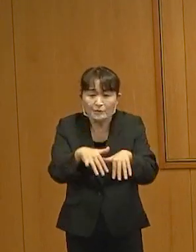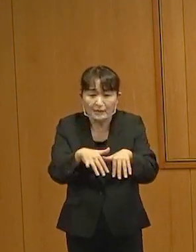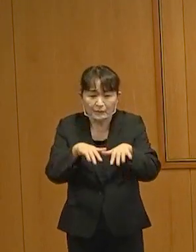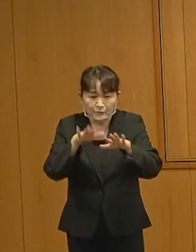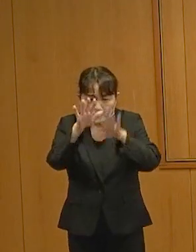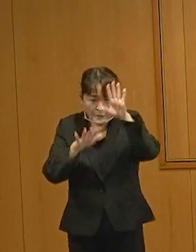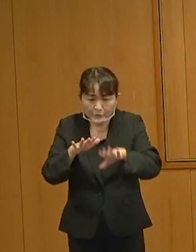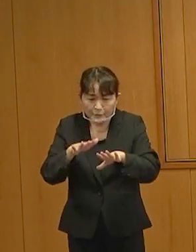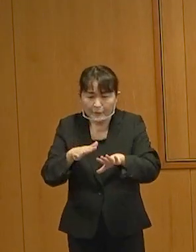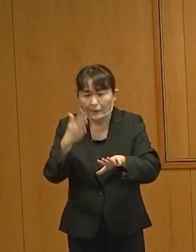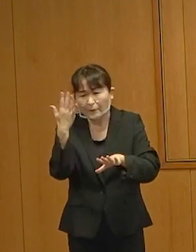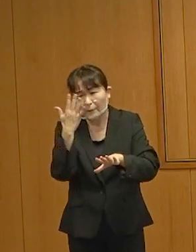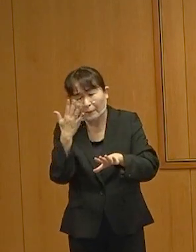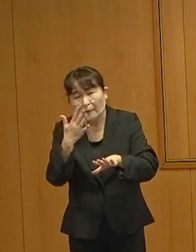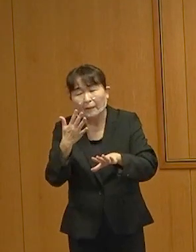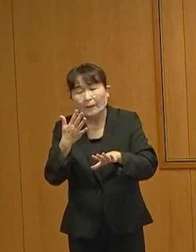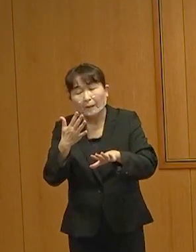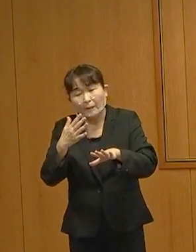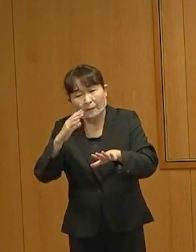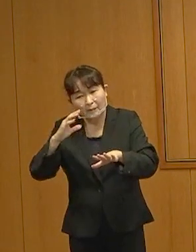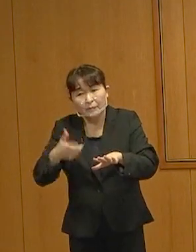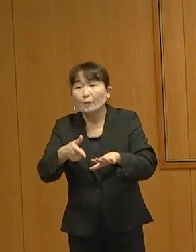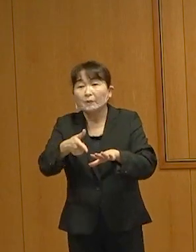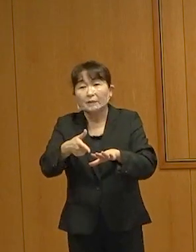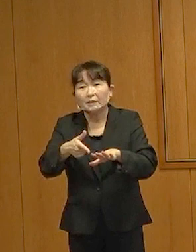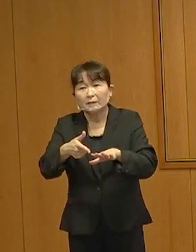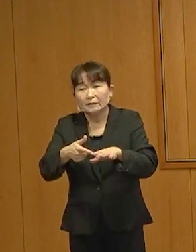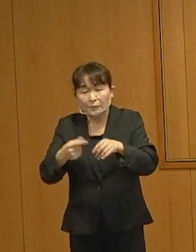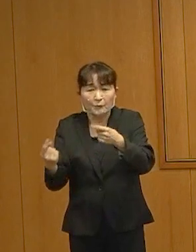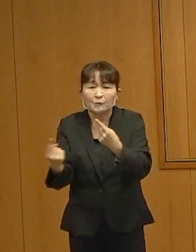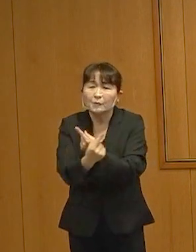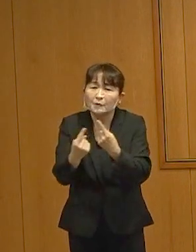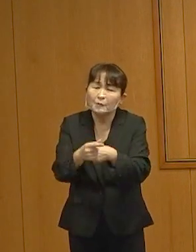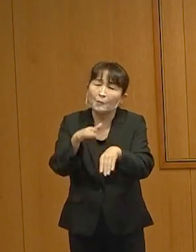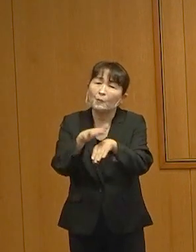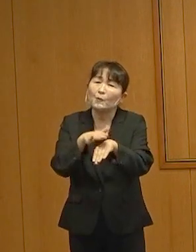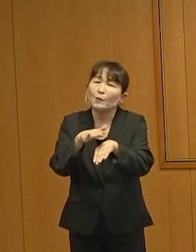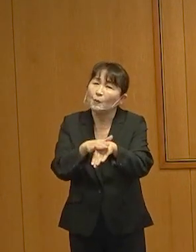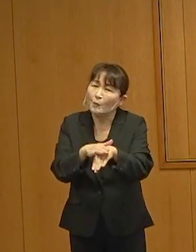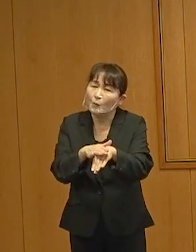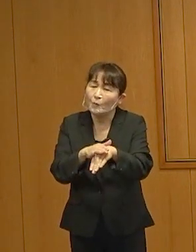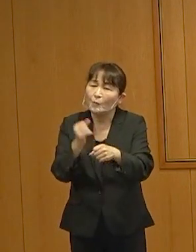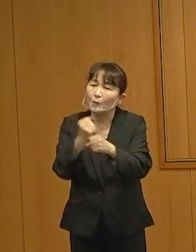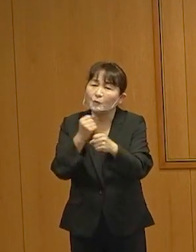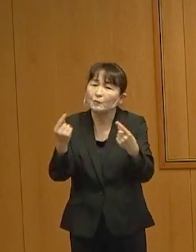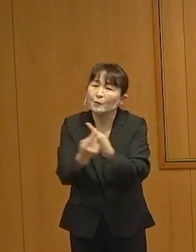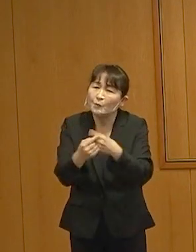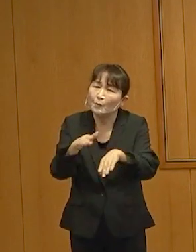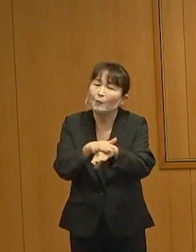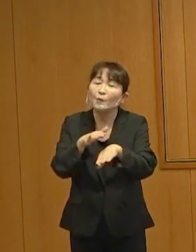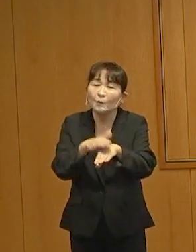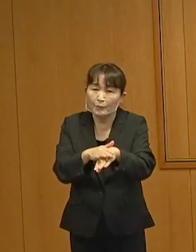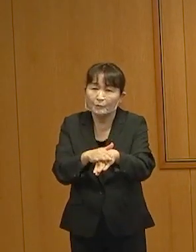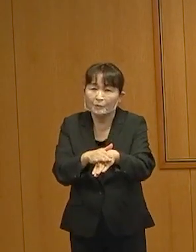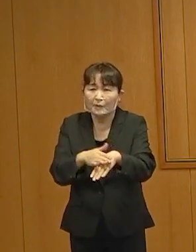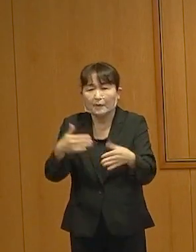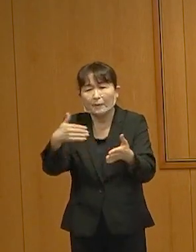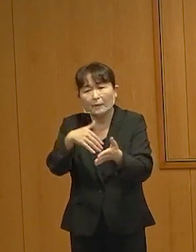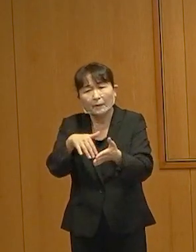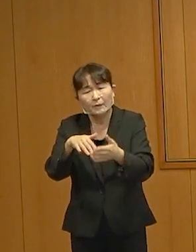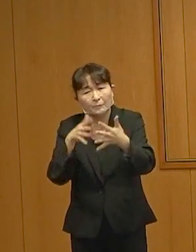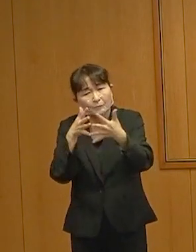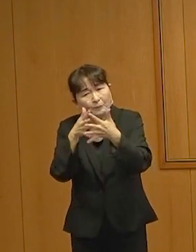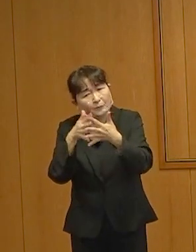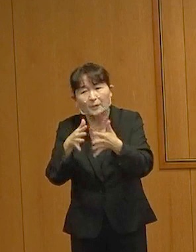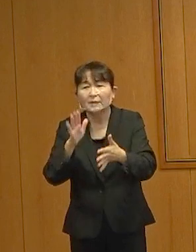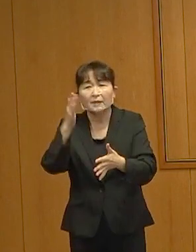処はつかないとですね、方針が JR でも宮崎交通でも出ないと思いますが、それは永遠情報